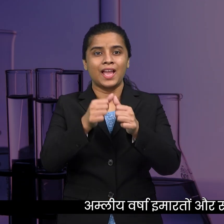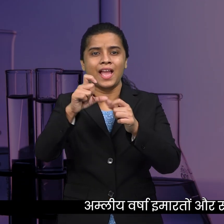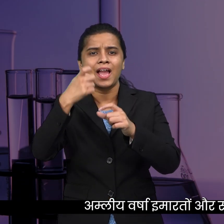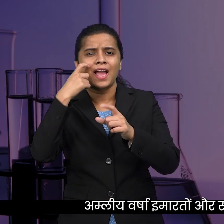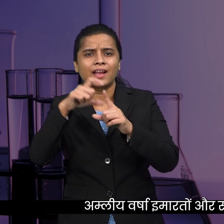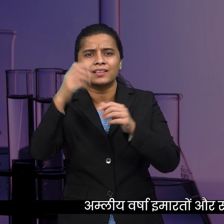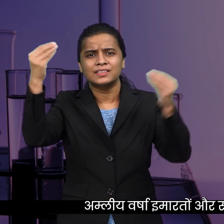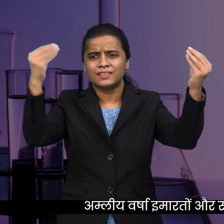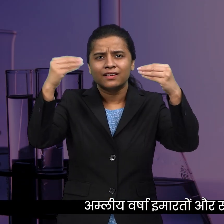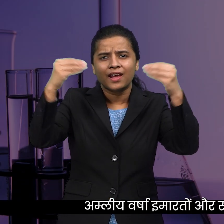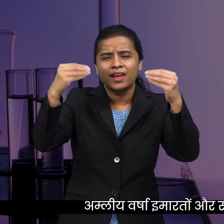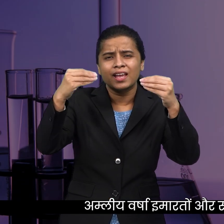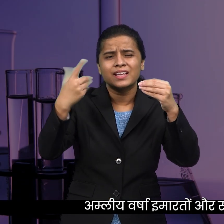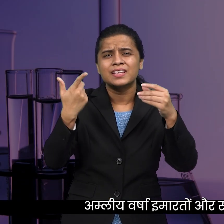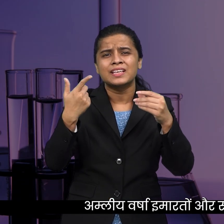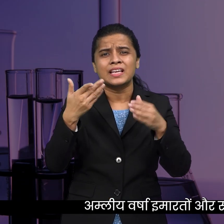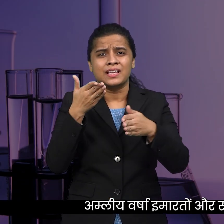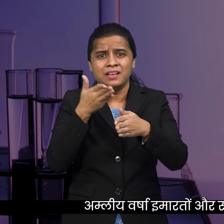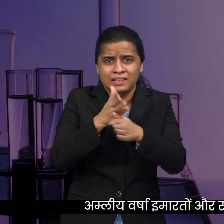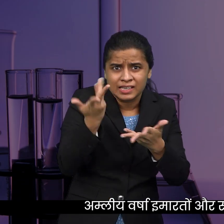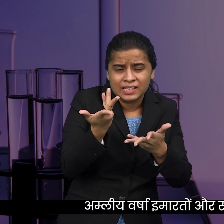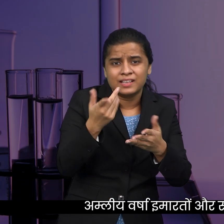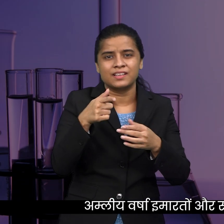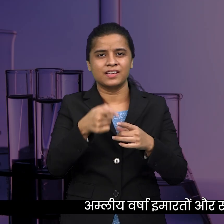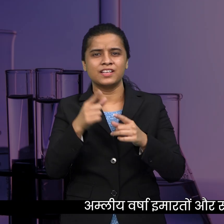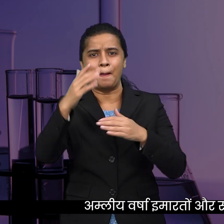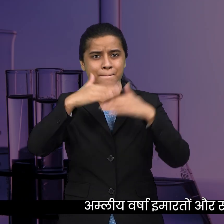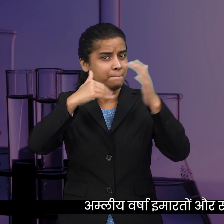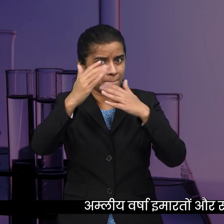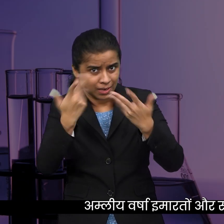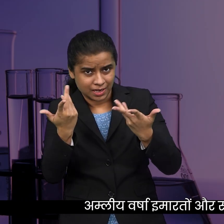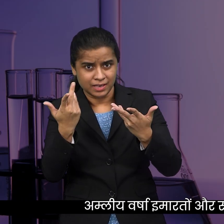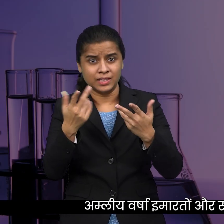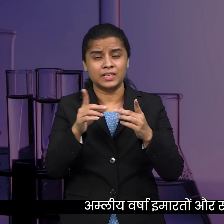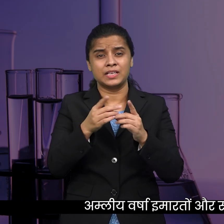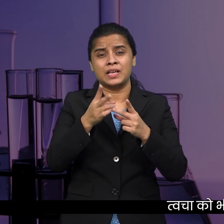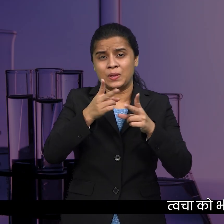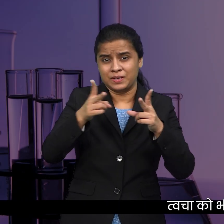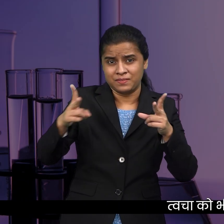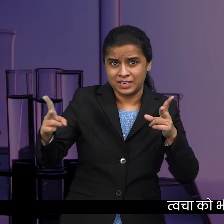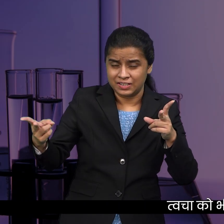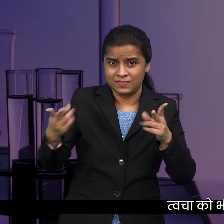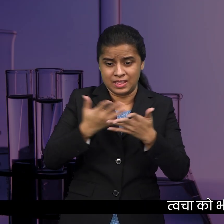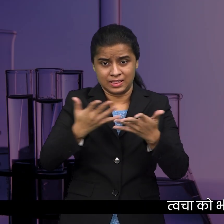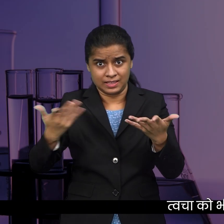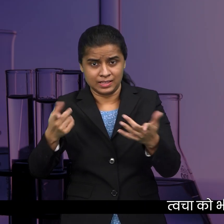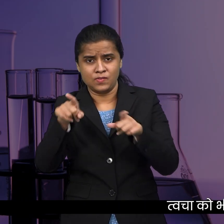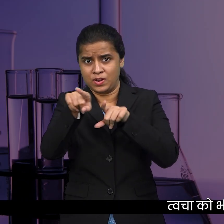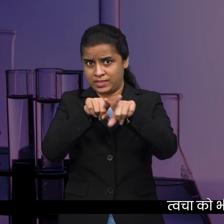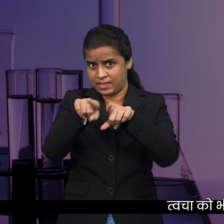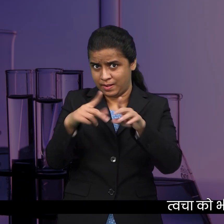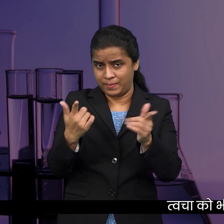अम्लीय वर्षा इमारतों और स्मारकों जैसे कि ताजमहल और हमारी त्वचा को भी